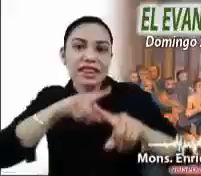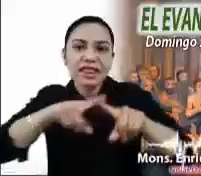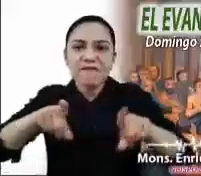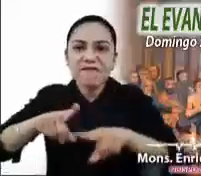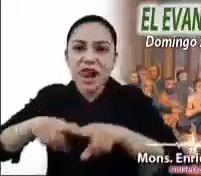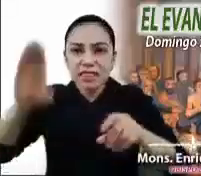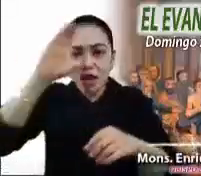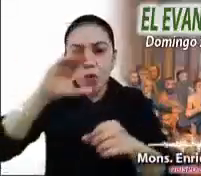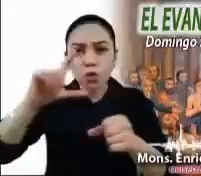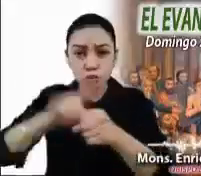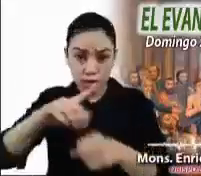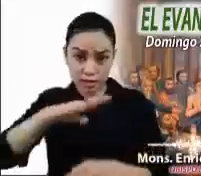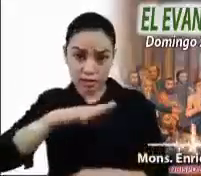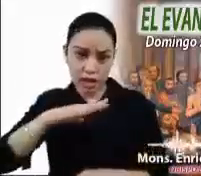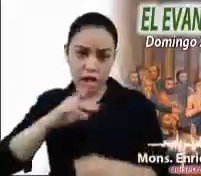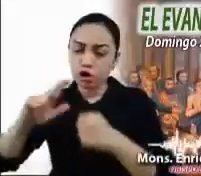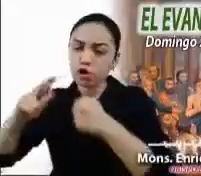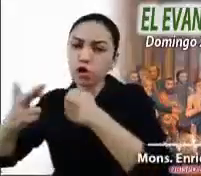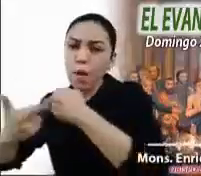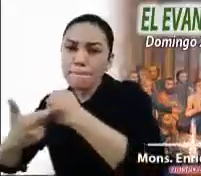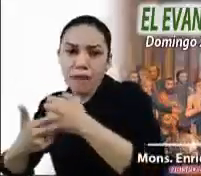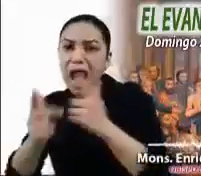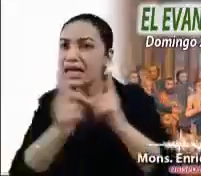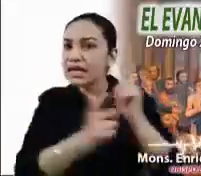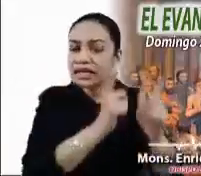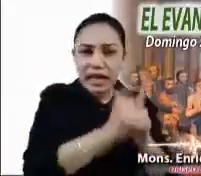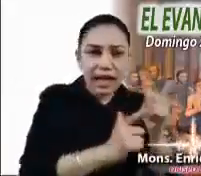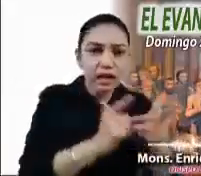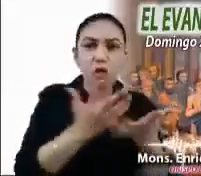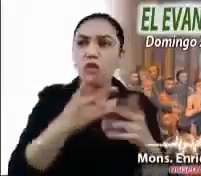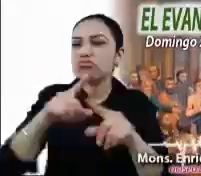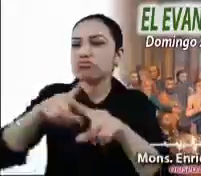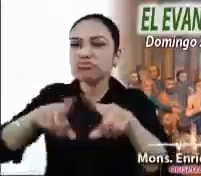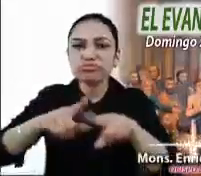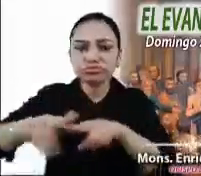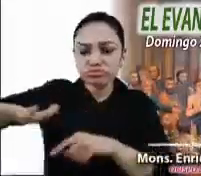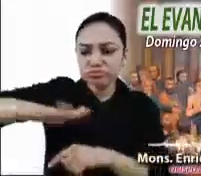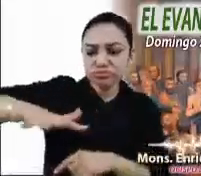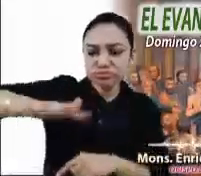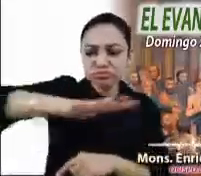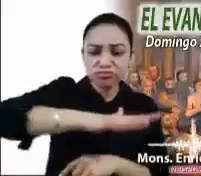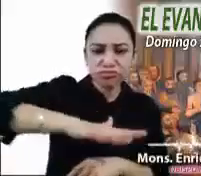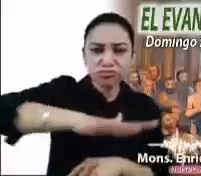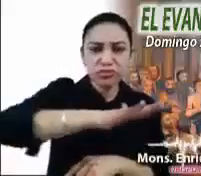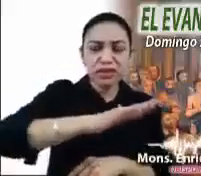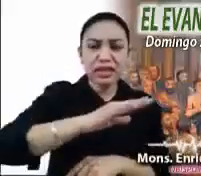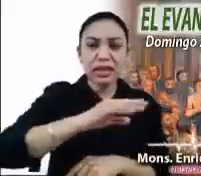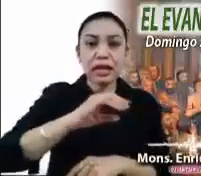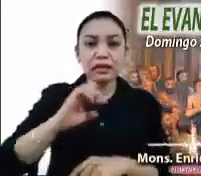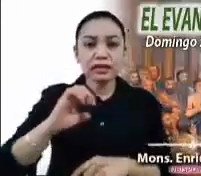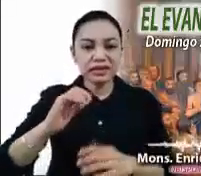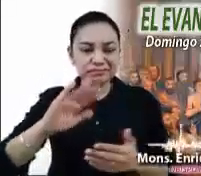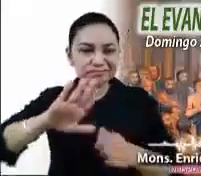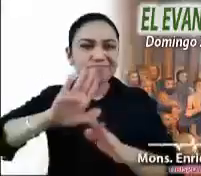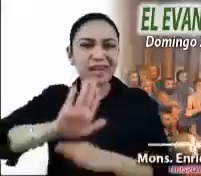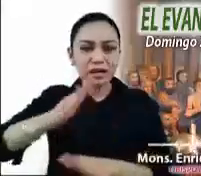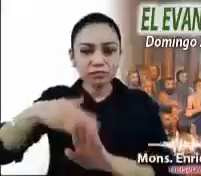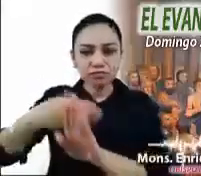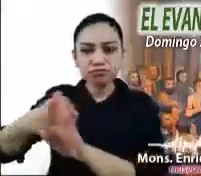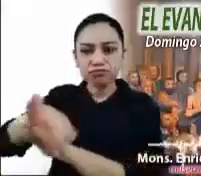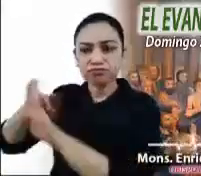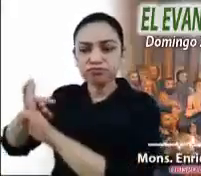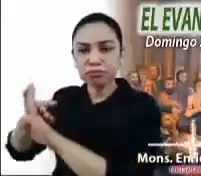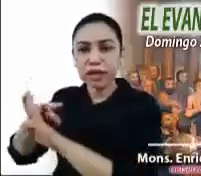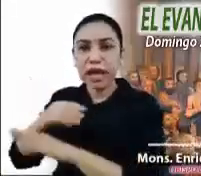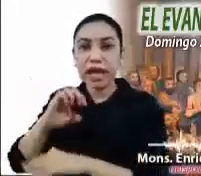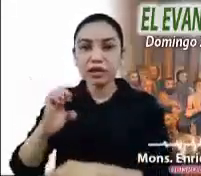como griegas y de las regiones orientales. Y entonces siente la necesidad de presentar a Jesucristo